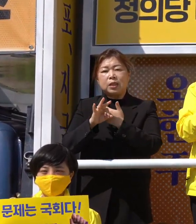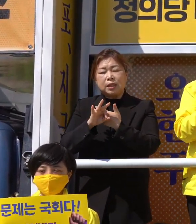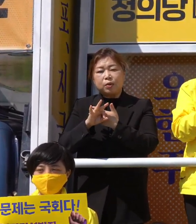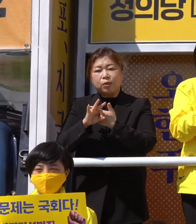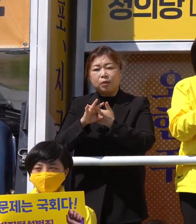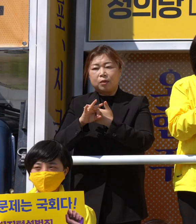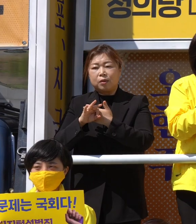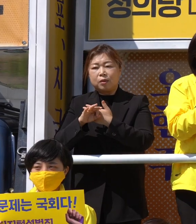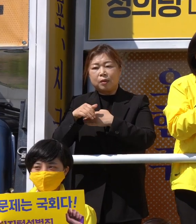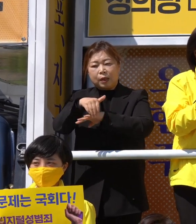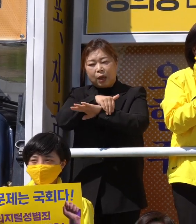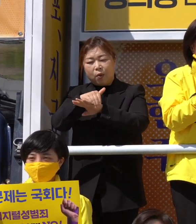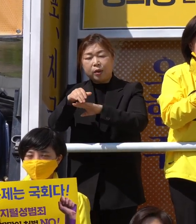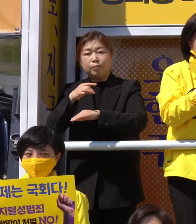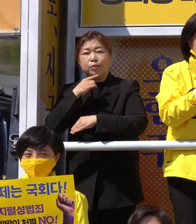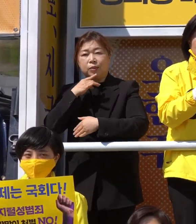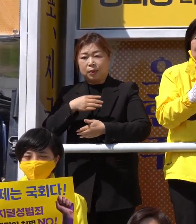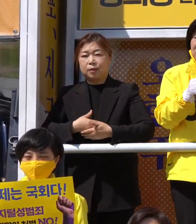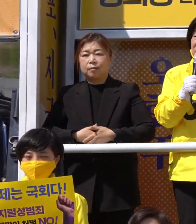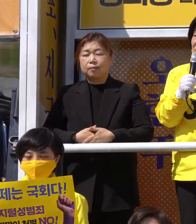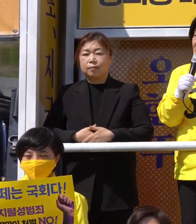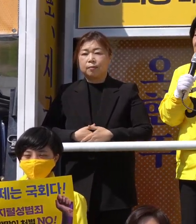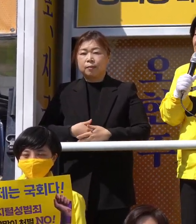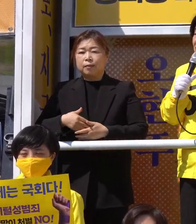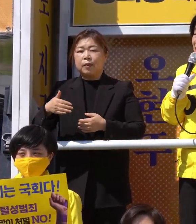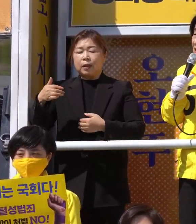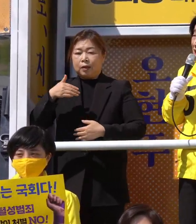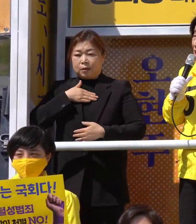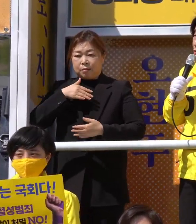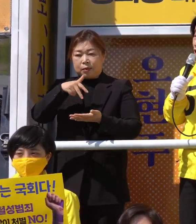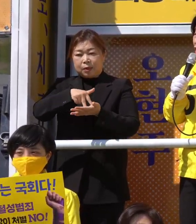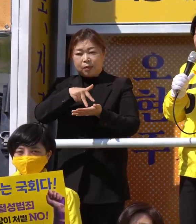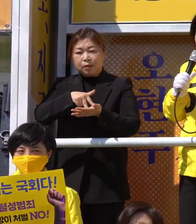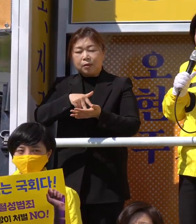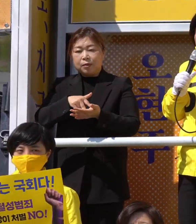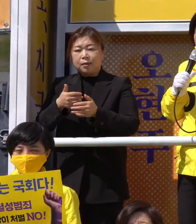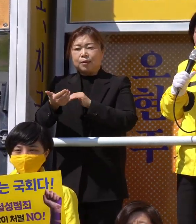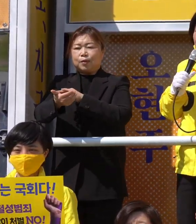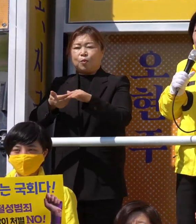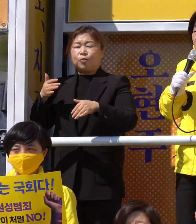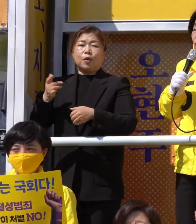일시적인 일회성입니다. 저는 일찍부터